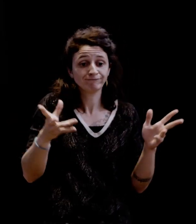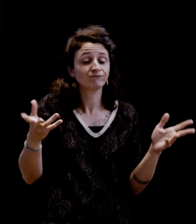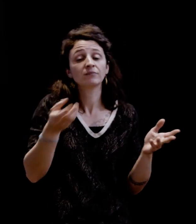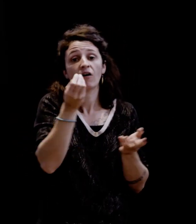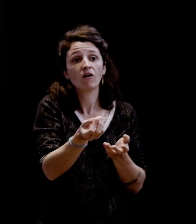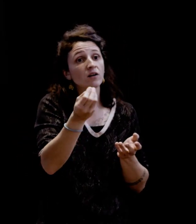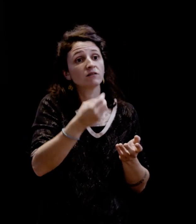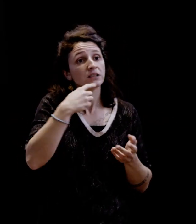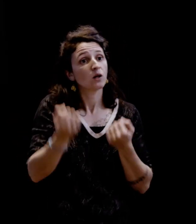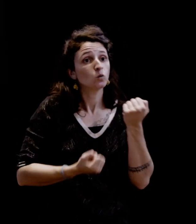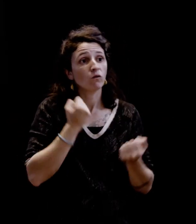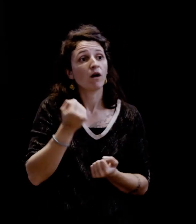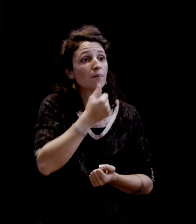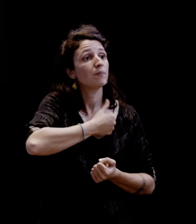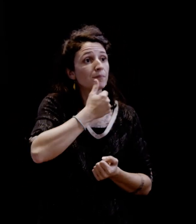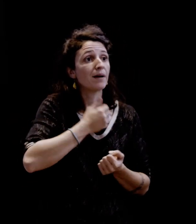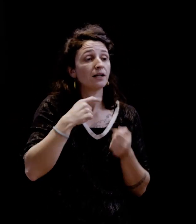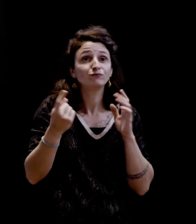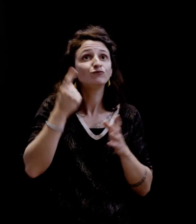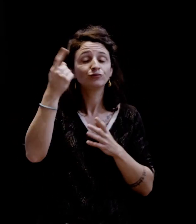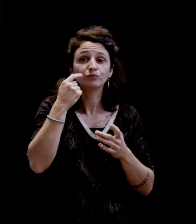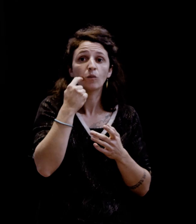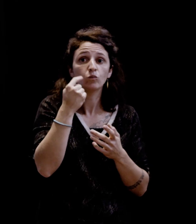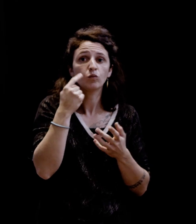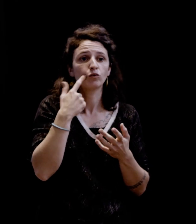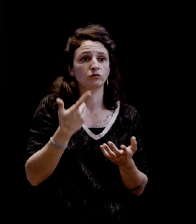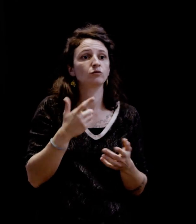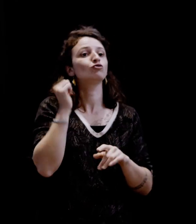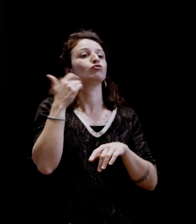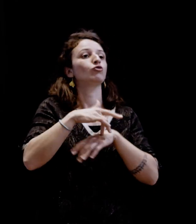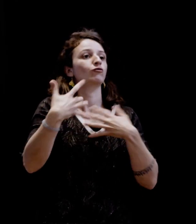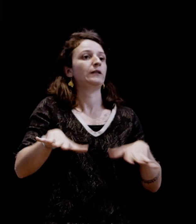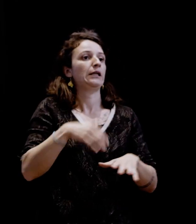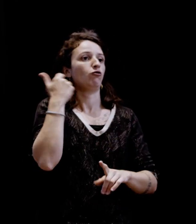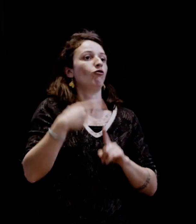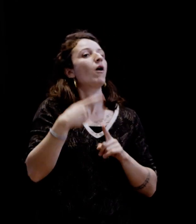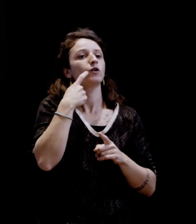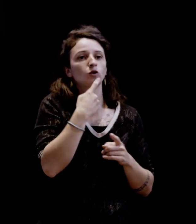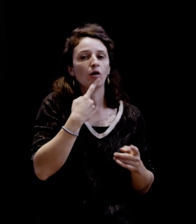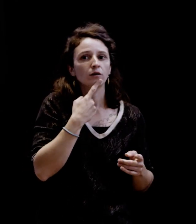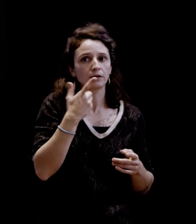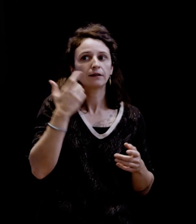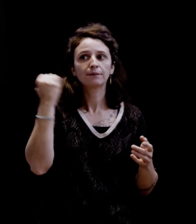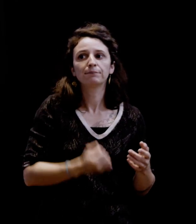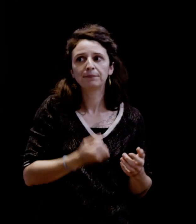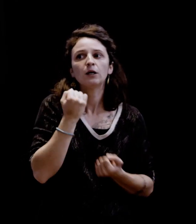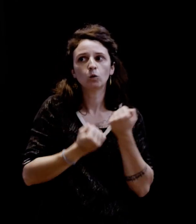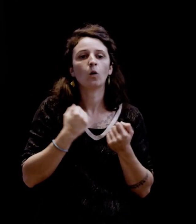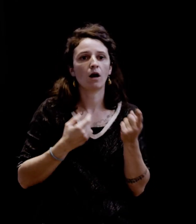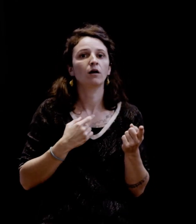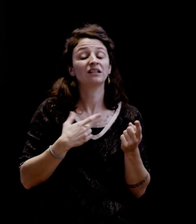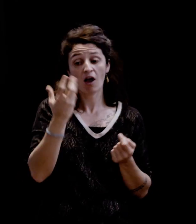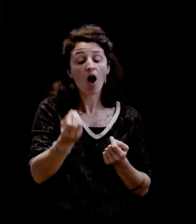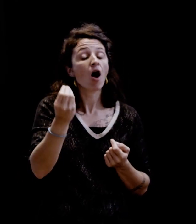mal tout le temps dans la bouche. Vous avez déjà eu mal aux dents une fois, c'est insupportable. Ça fait partie des pires douleurs d'avoir mal aux dents. Et c'est des enfants qui sont habitués